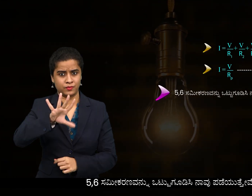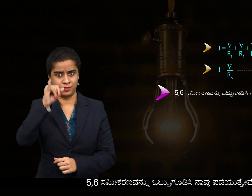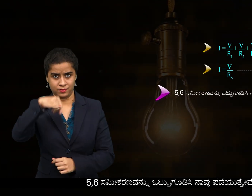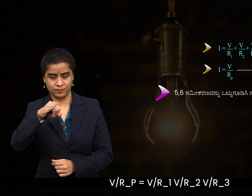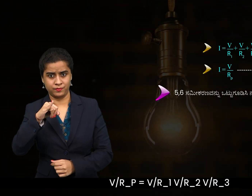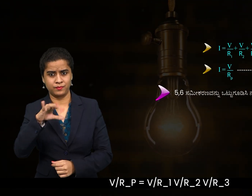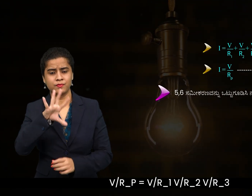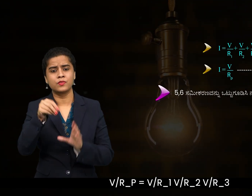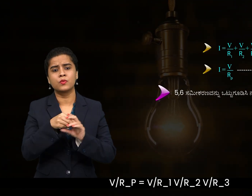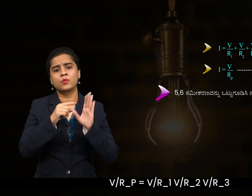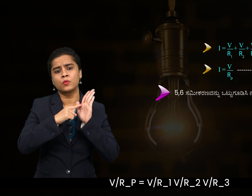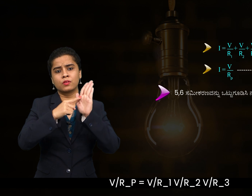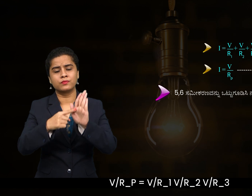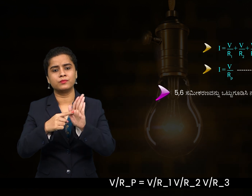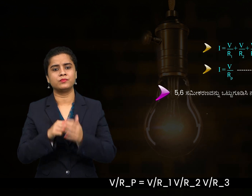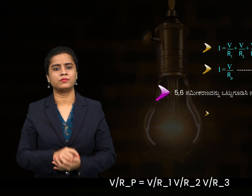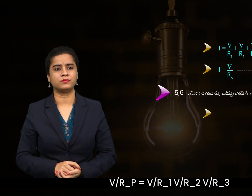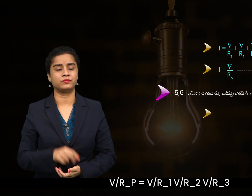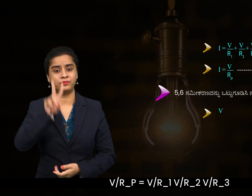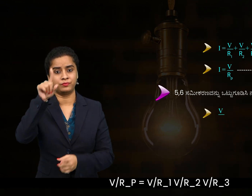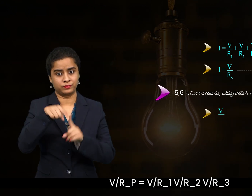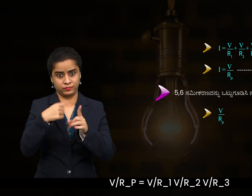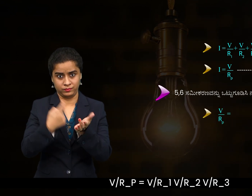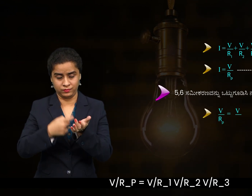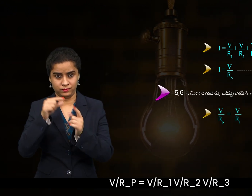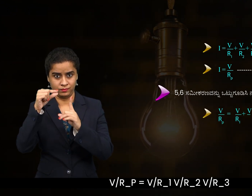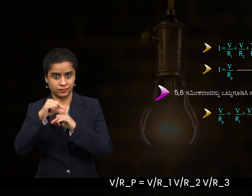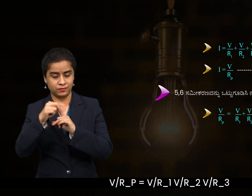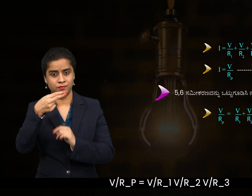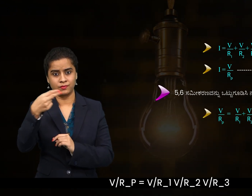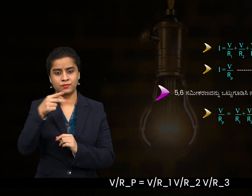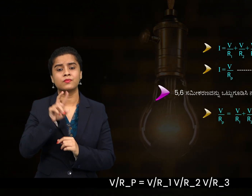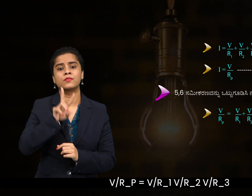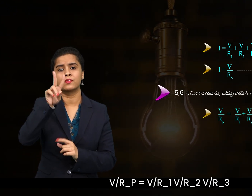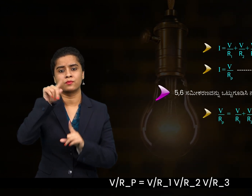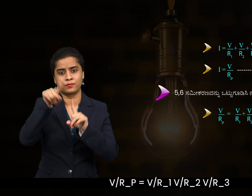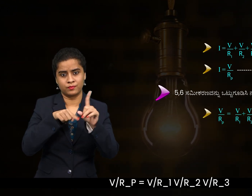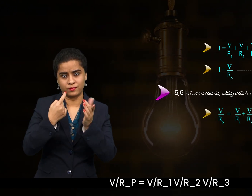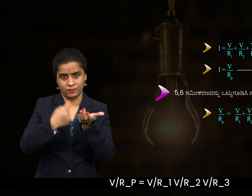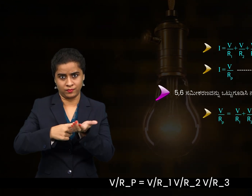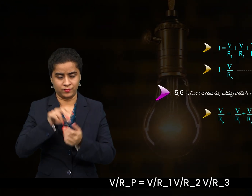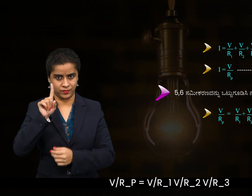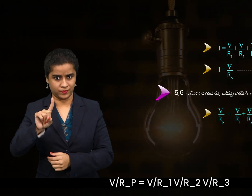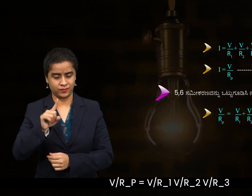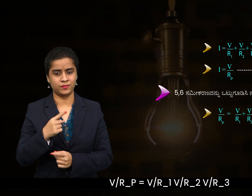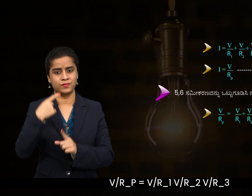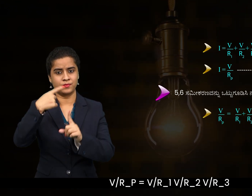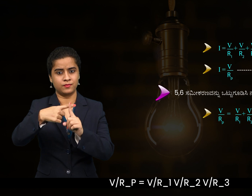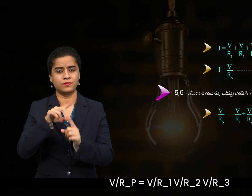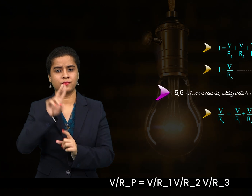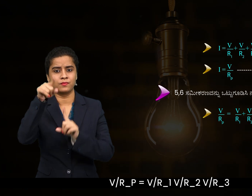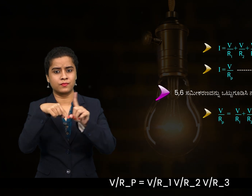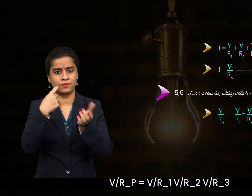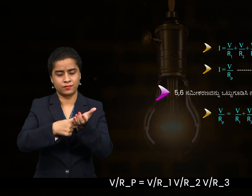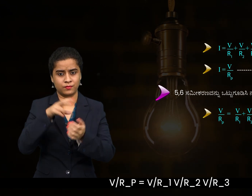ನಾವು ಪಡೆಯುತ್ತೇವೆ V by R underscore P is equal to V by R underscore 1, V by R underscore 2, V by R underscore